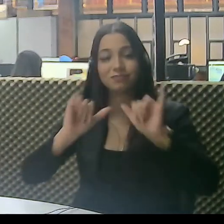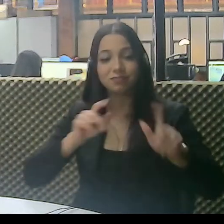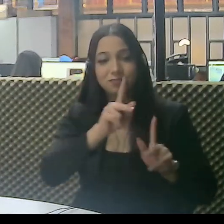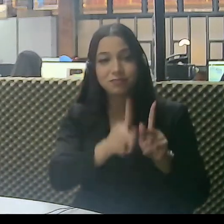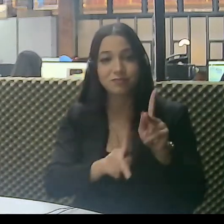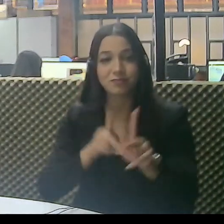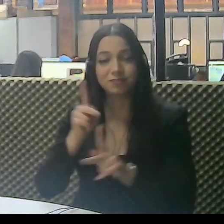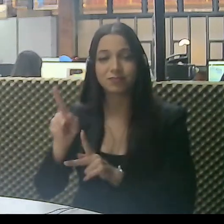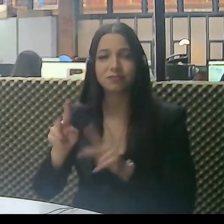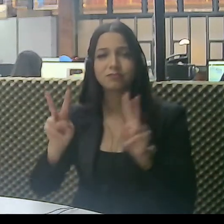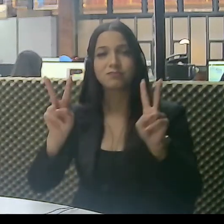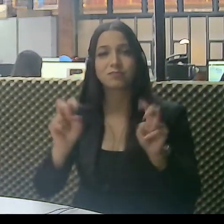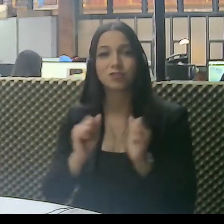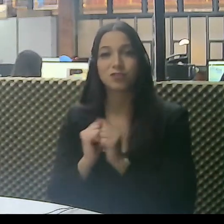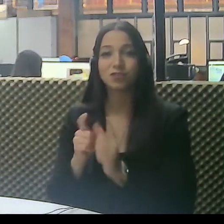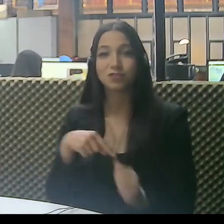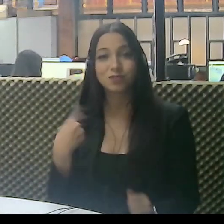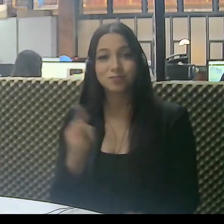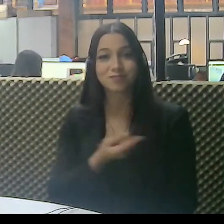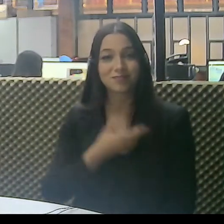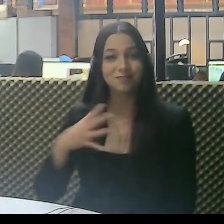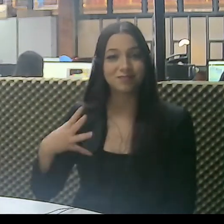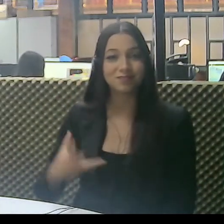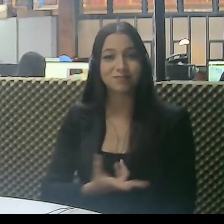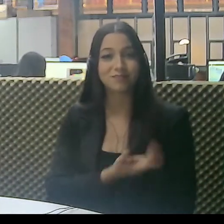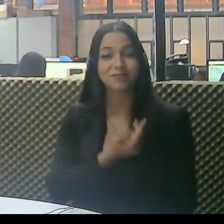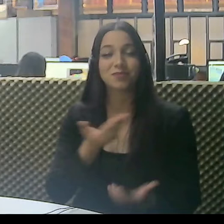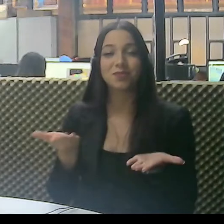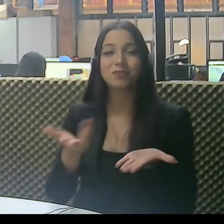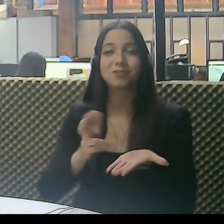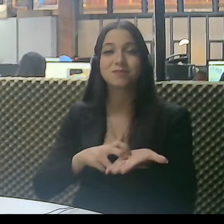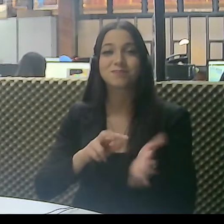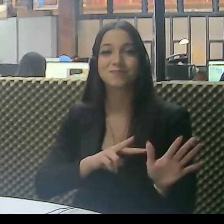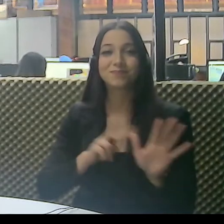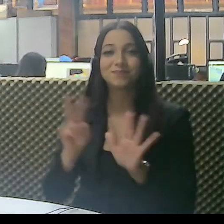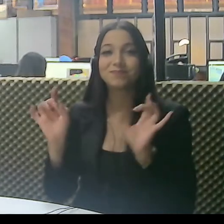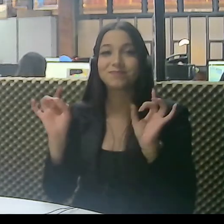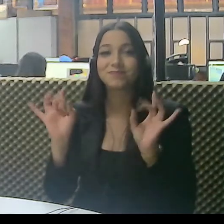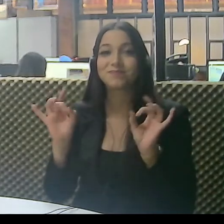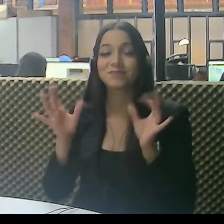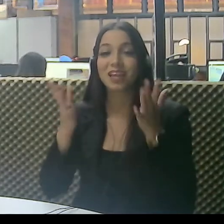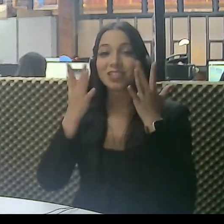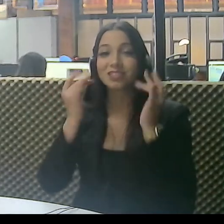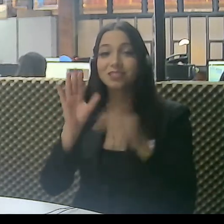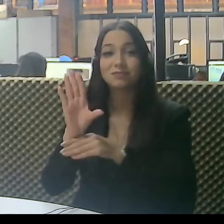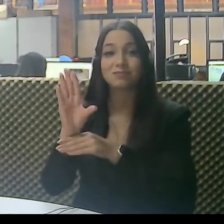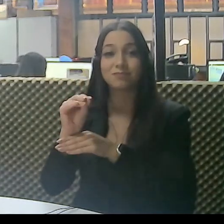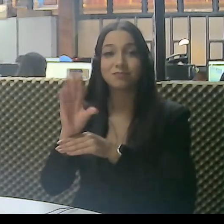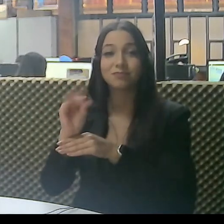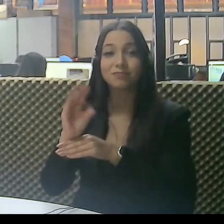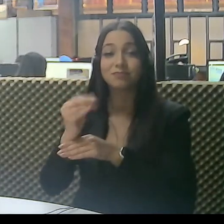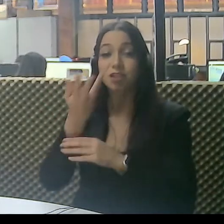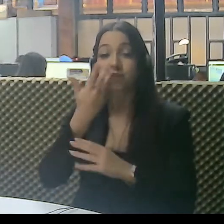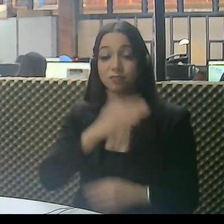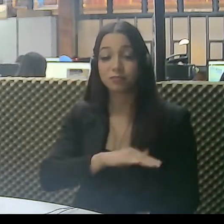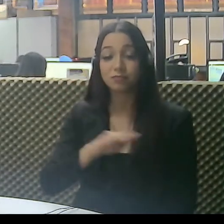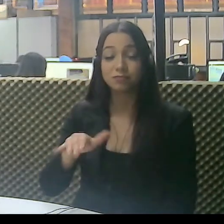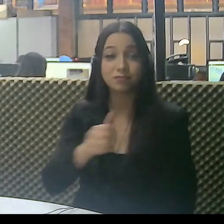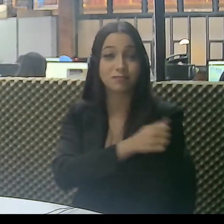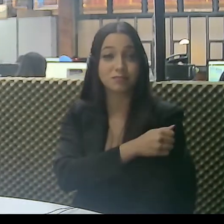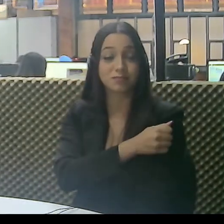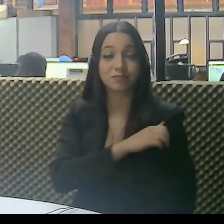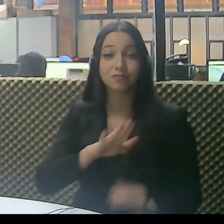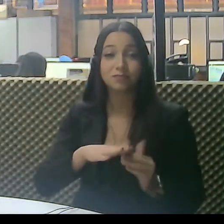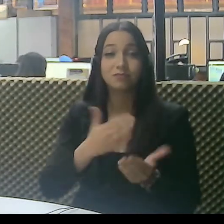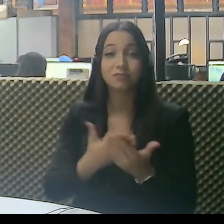população. Com o tema Juntos Salvamos Vidas, hoje pela manhã a semana especial levou um teatro de fantoches para os alunos da EMEI